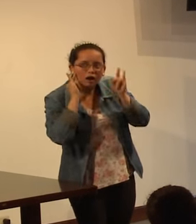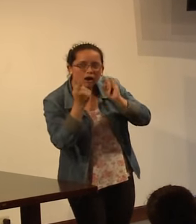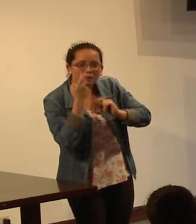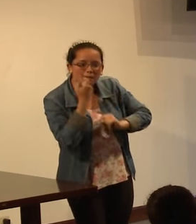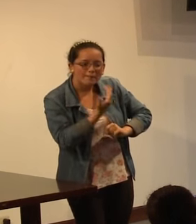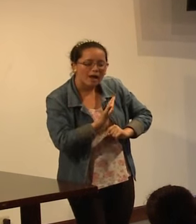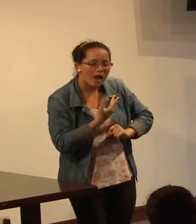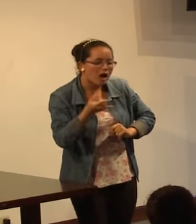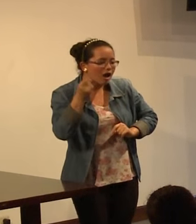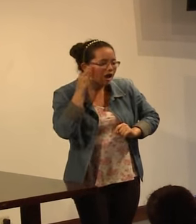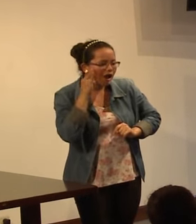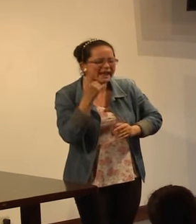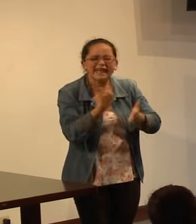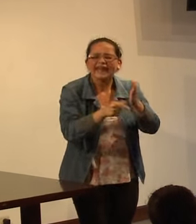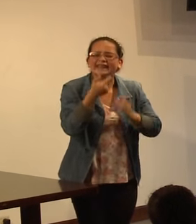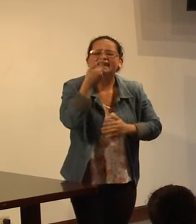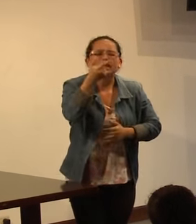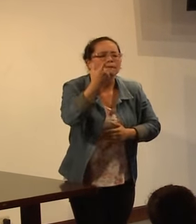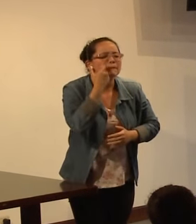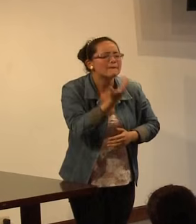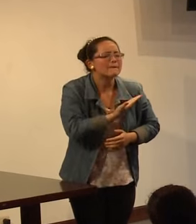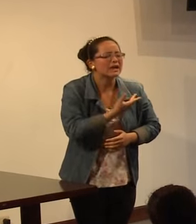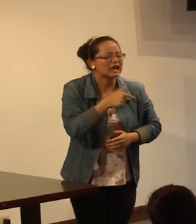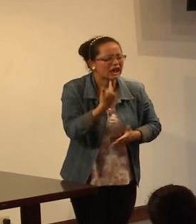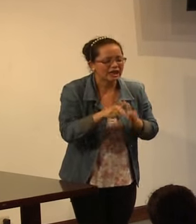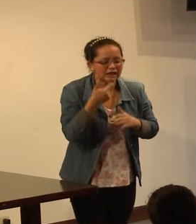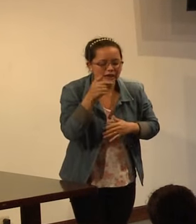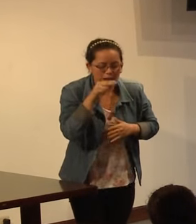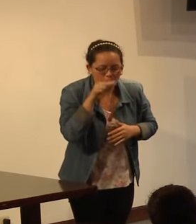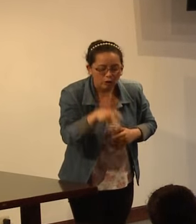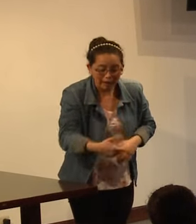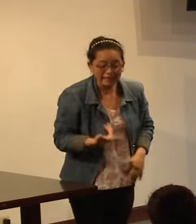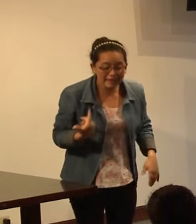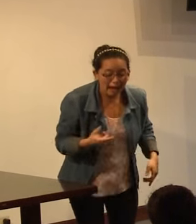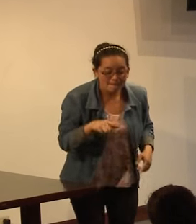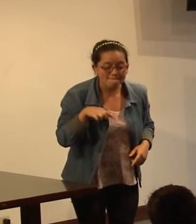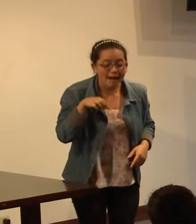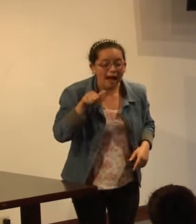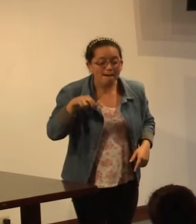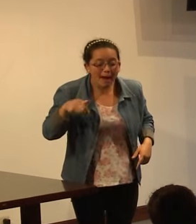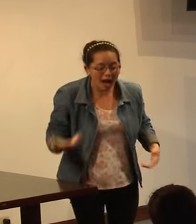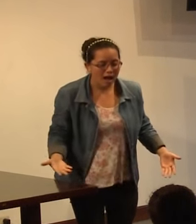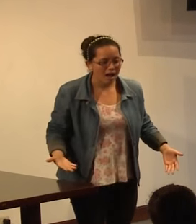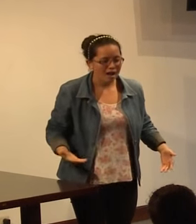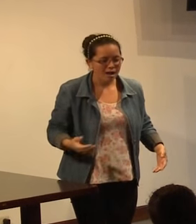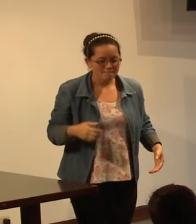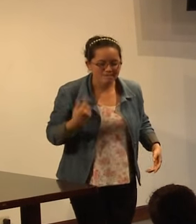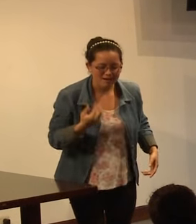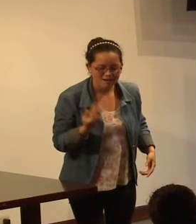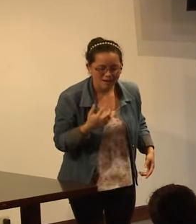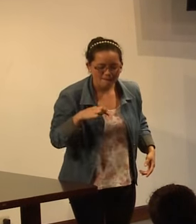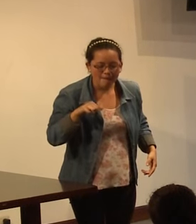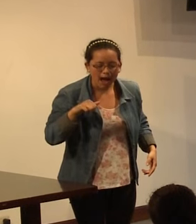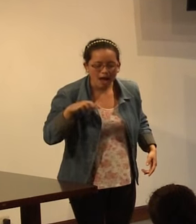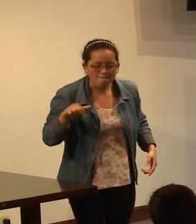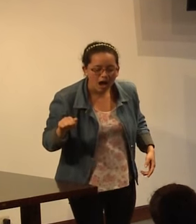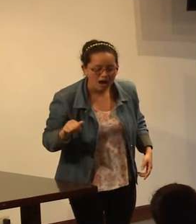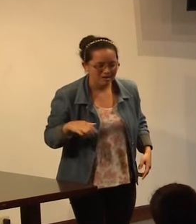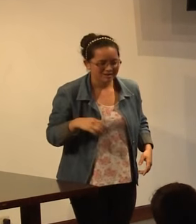¿Qué le dicen los papás a un niño? ¿Qué le dice uno de papá a su hijo? Diga papá. Si le repite, ¿cuántas veces le repite